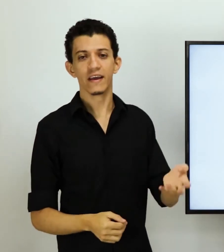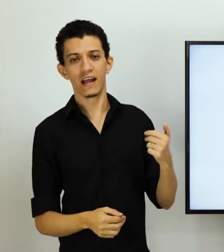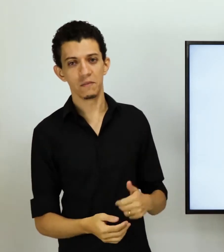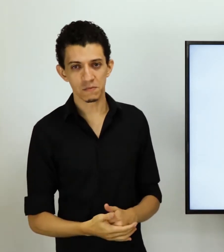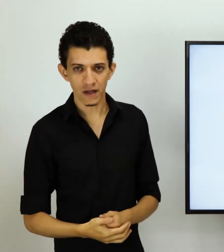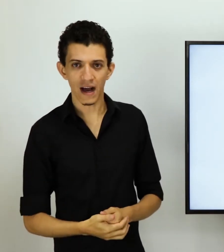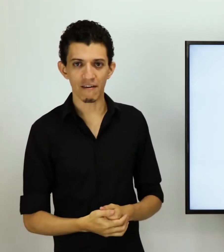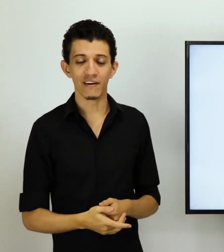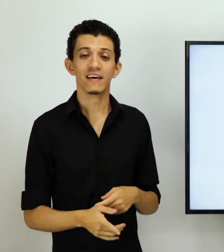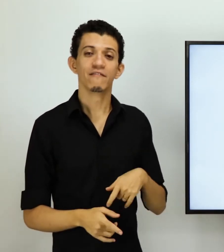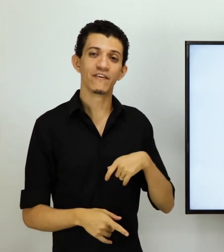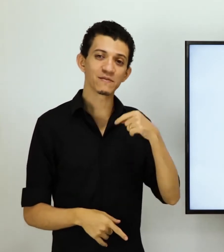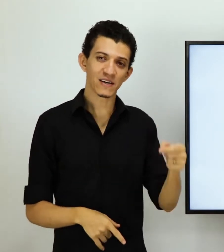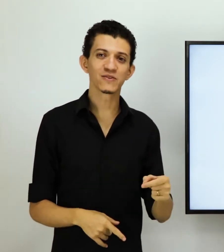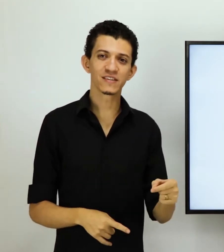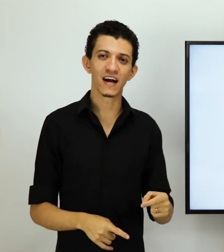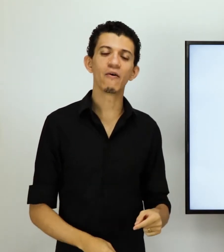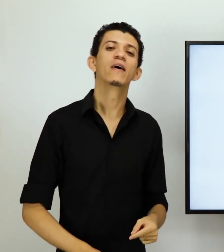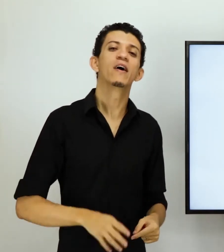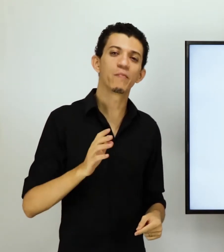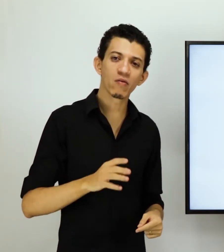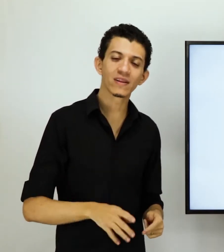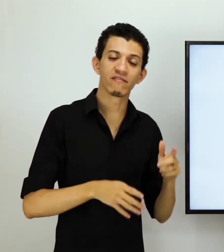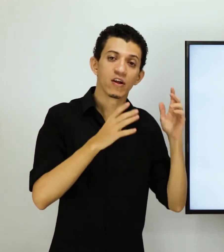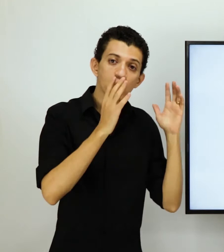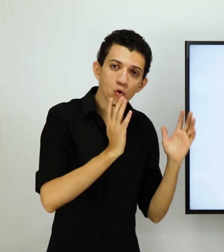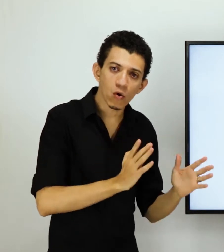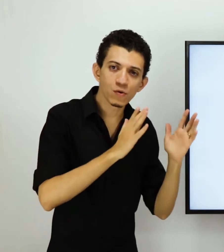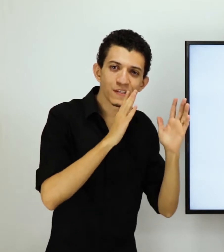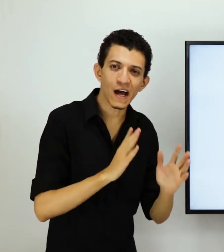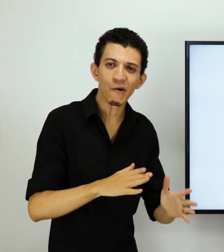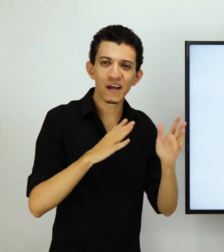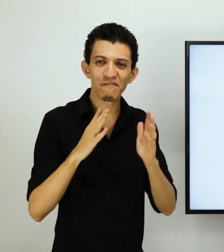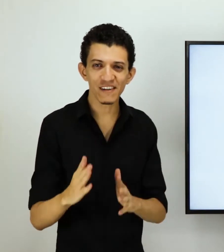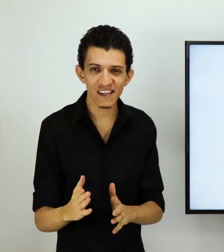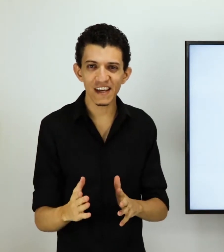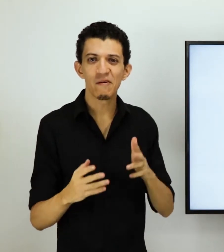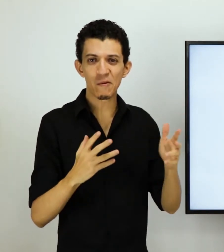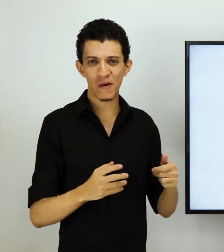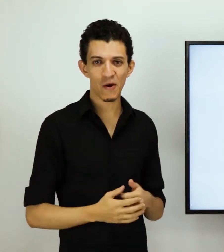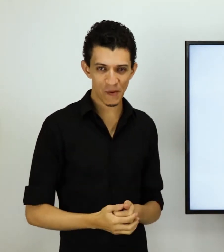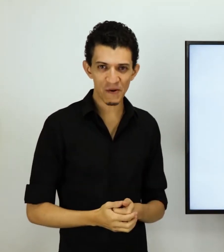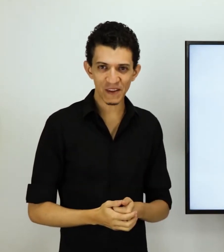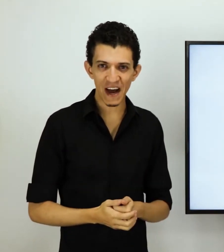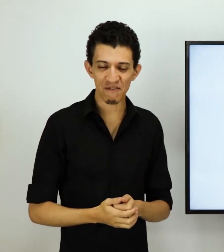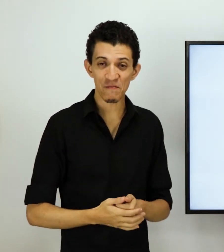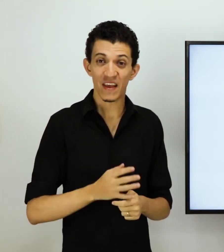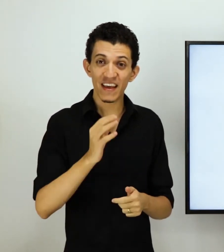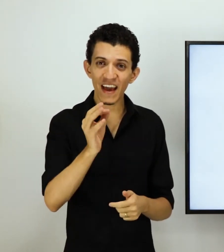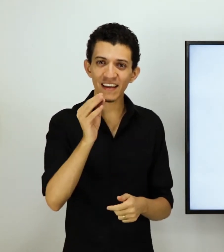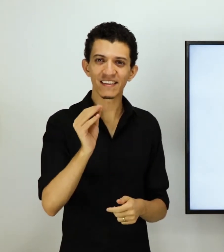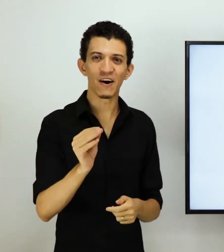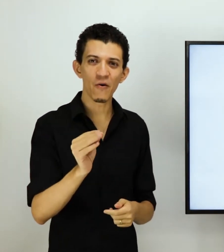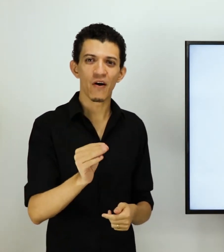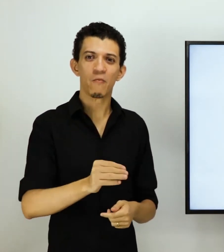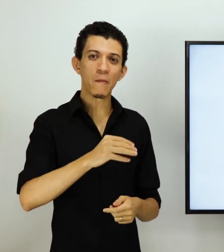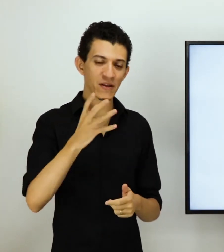ele me explicava. Fez mais um sinal, eu perguntava. Todo o sinal que ele fazia, eu perguntava. E aí então, uma pessoa